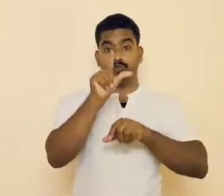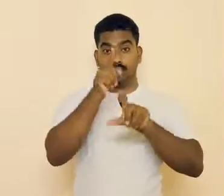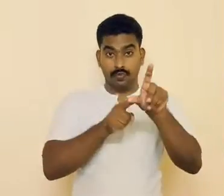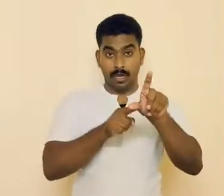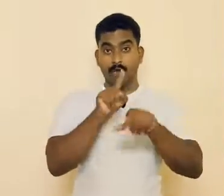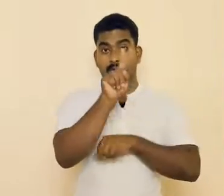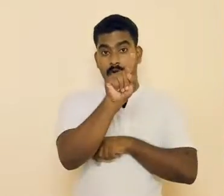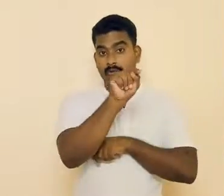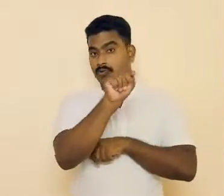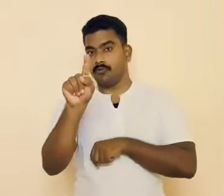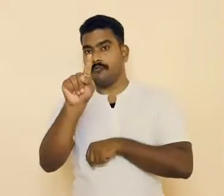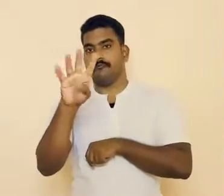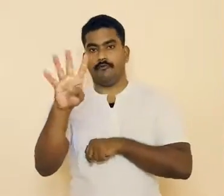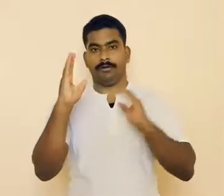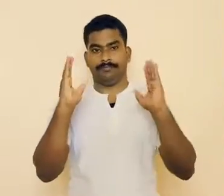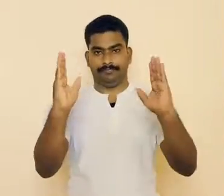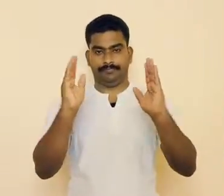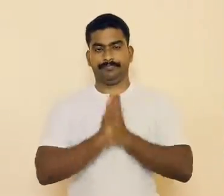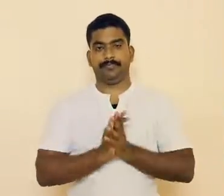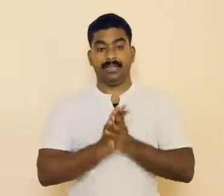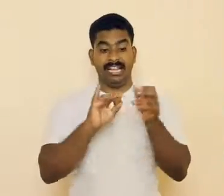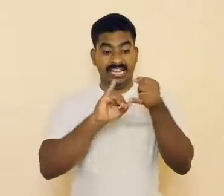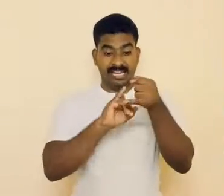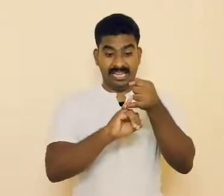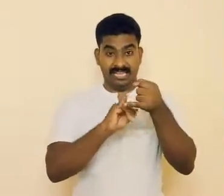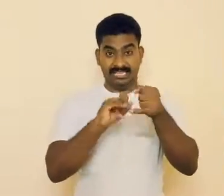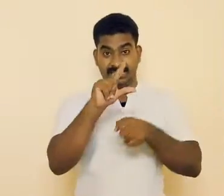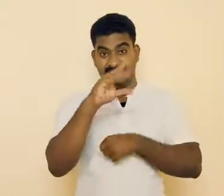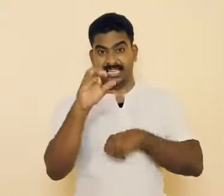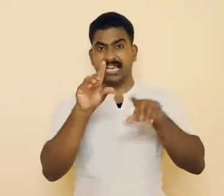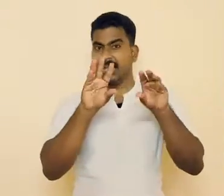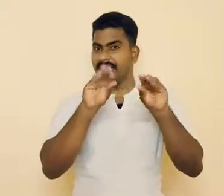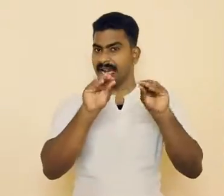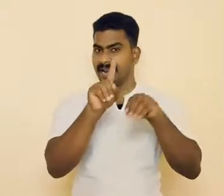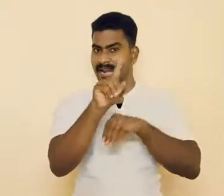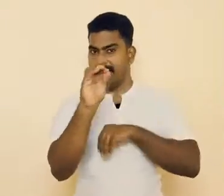10ാം ക്ലാസ് പരീക്ഷകൾ ജൂലൈ 2 മുതൽ 12 വരെ നടത്തും.